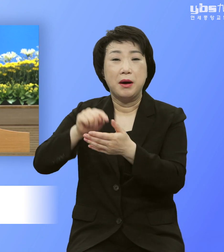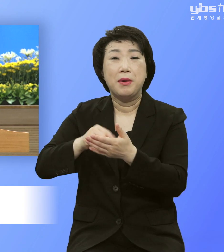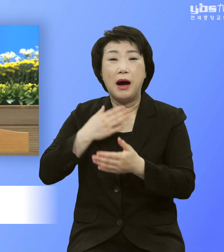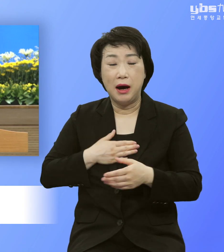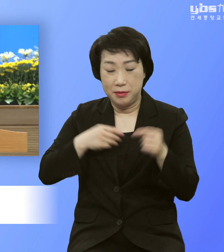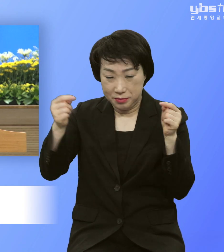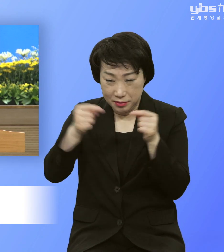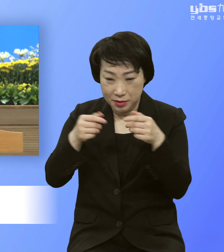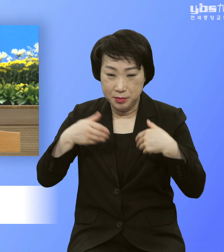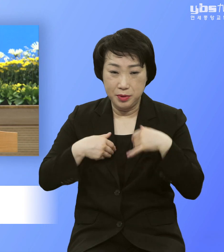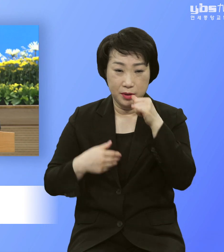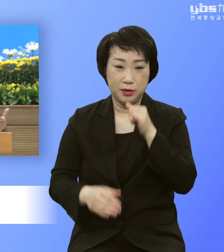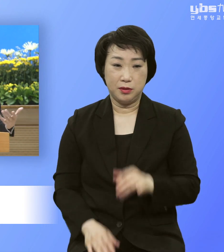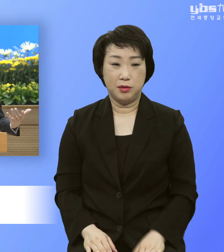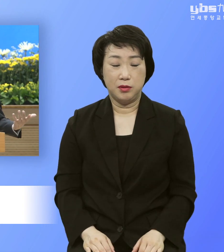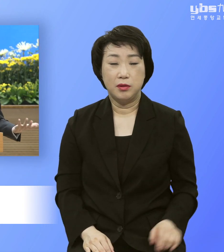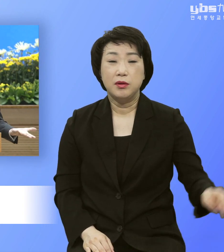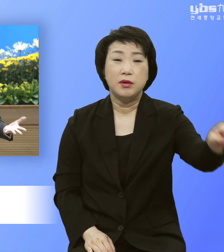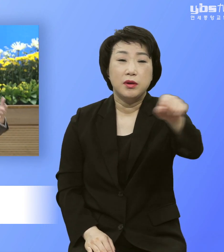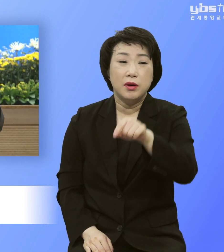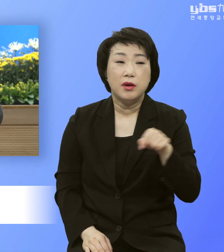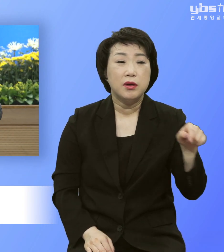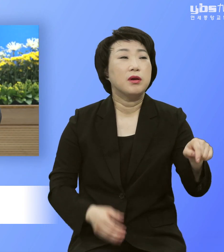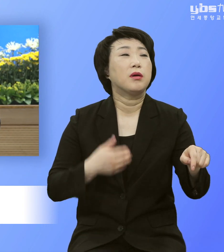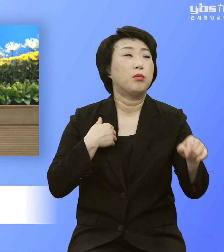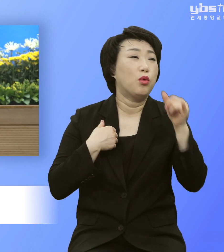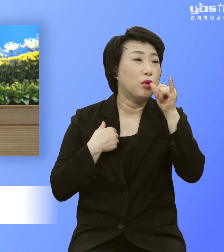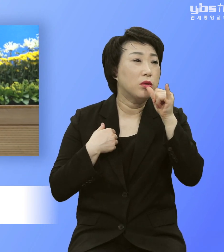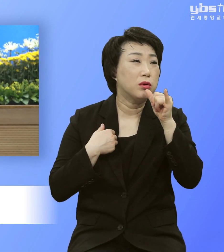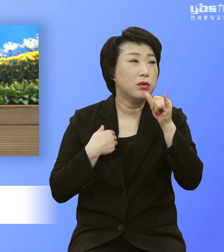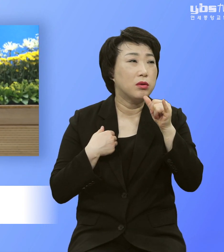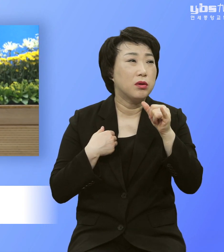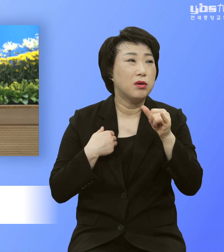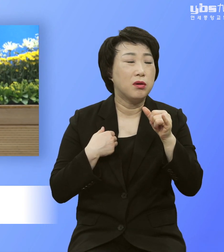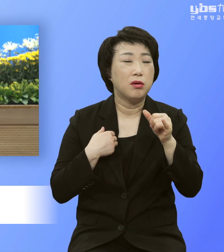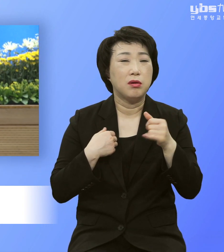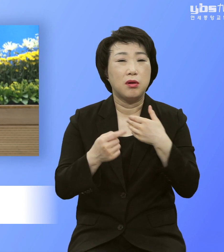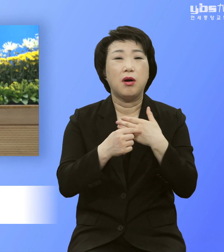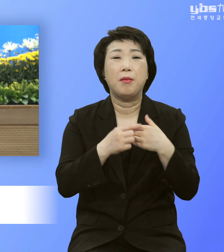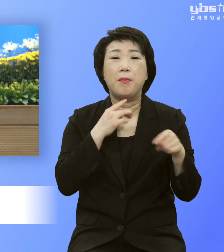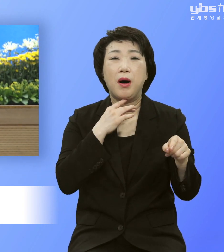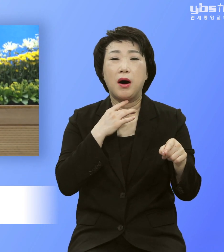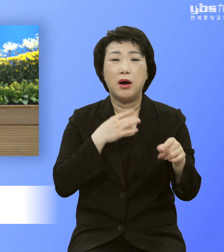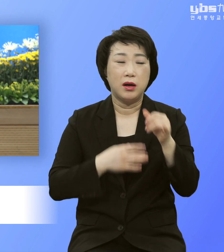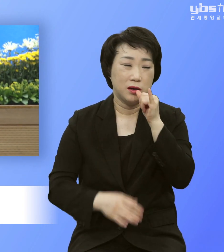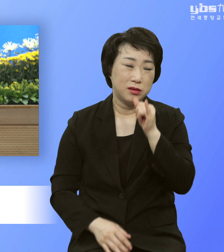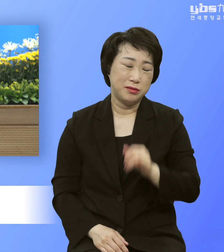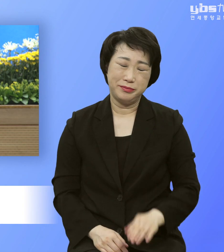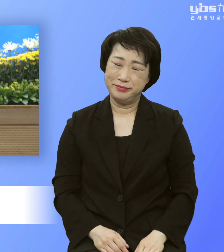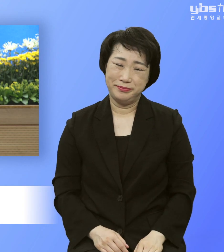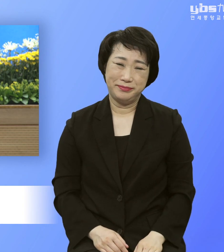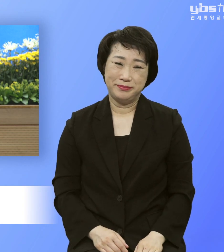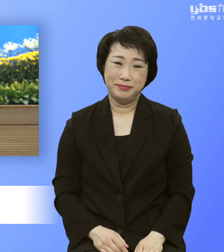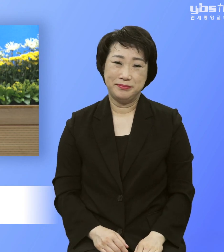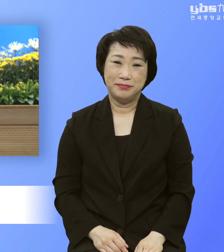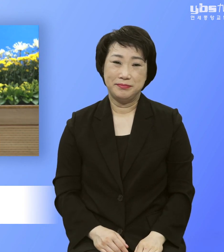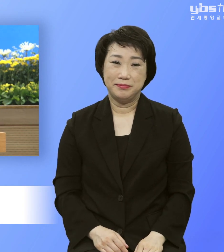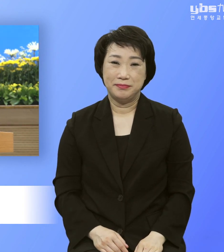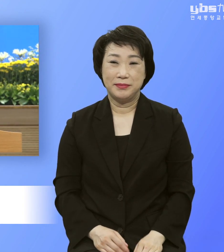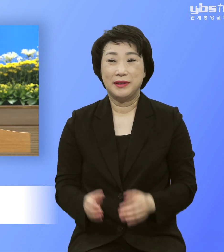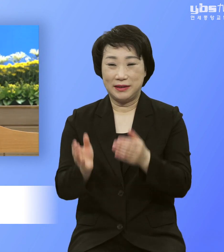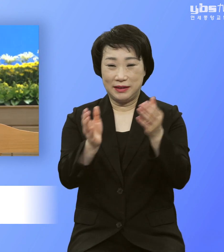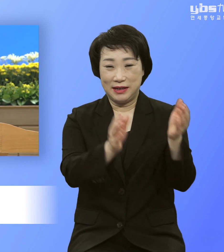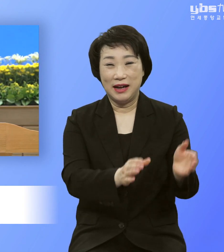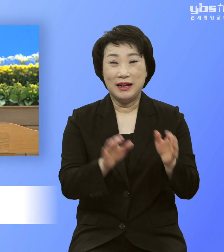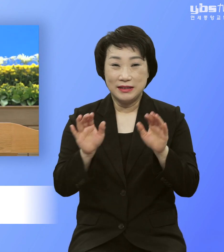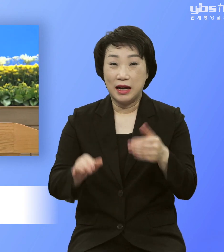되는데 그들이 전혀 모르고 목소리만 듣는다 이 말이요. 응?